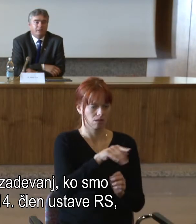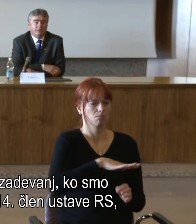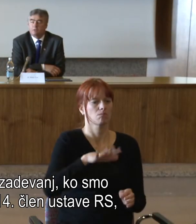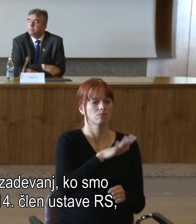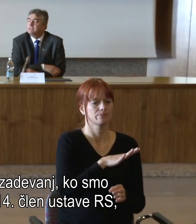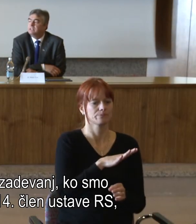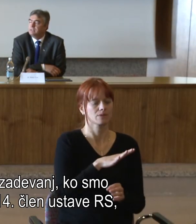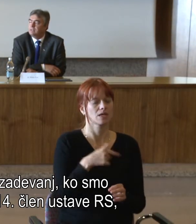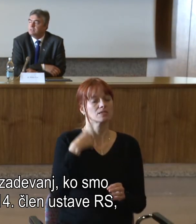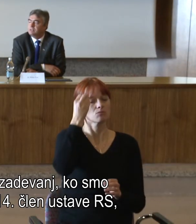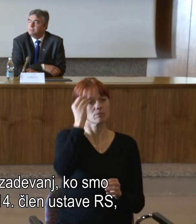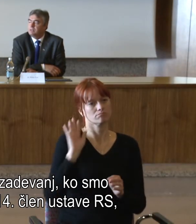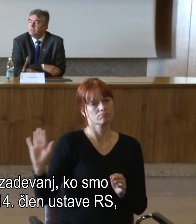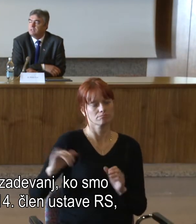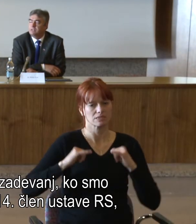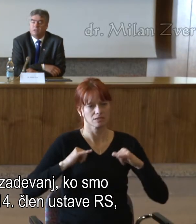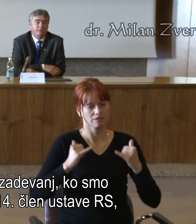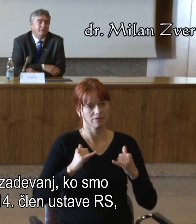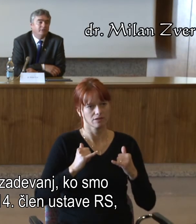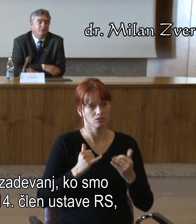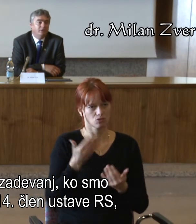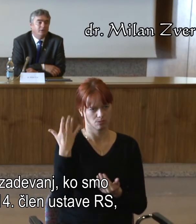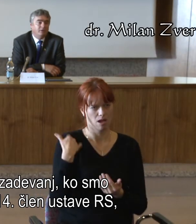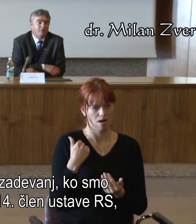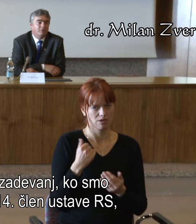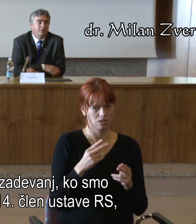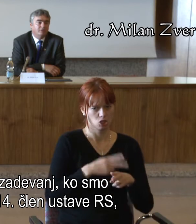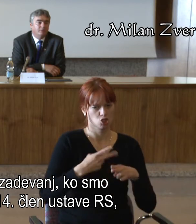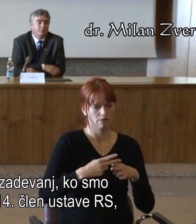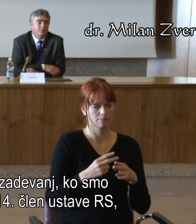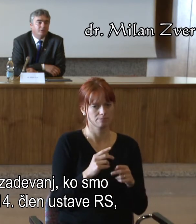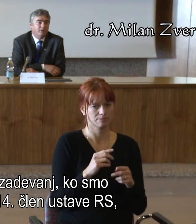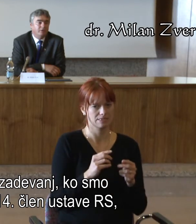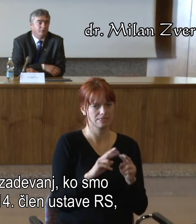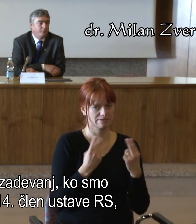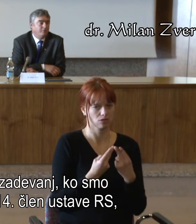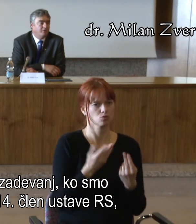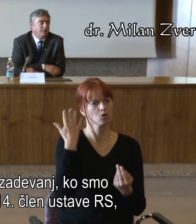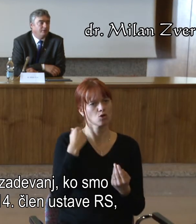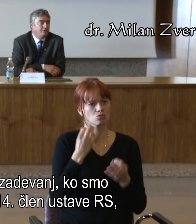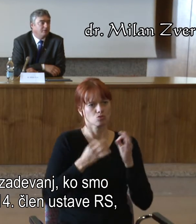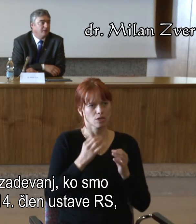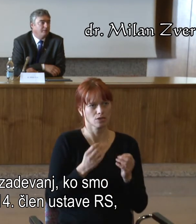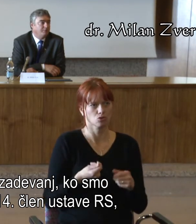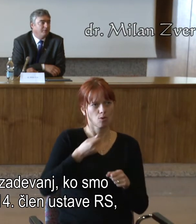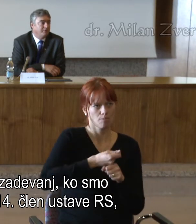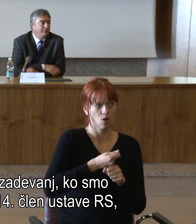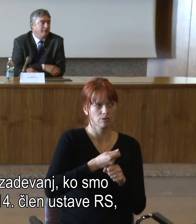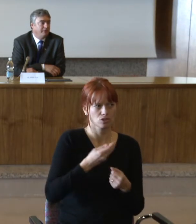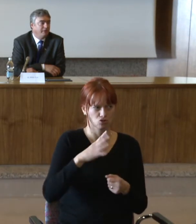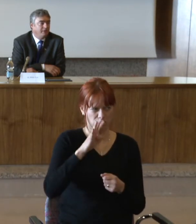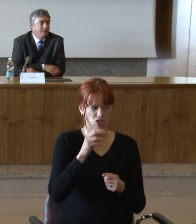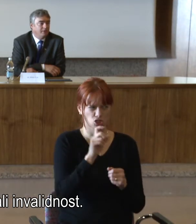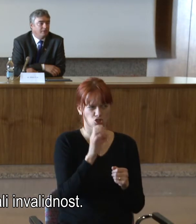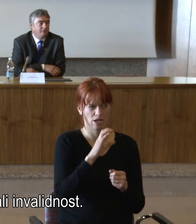Spomnim se njegovih prizadevanj, ko smo še dva kolega v državnem svetu, ko smo poskušali dopolniti 14. člen Ustave Republike